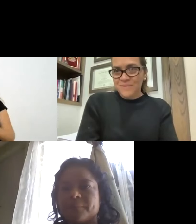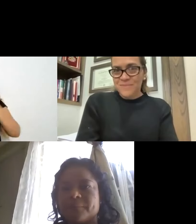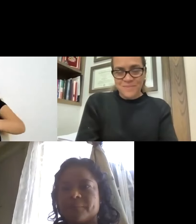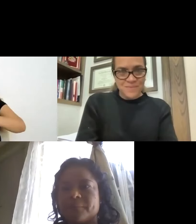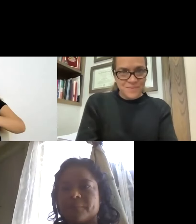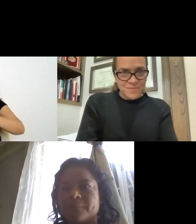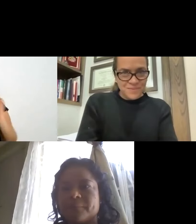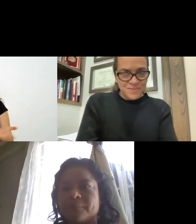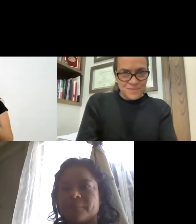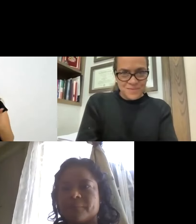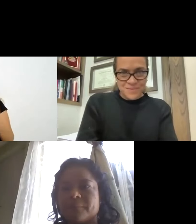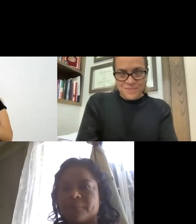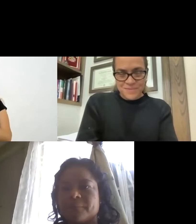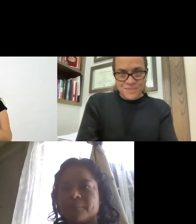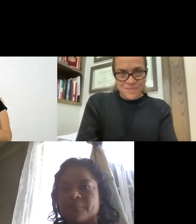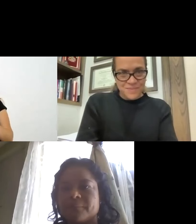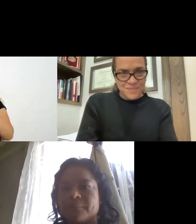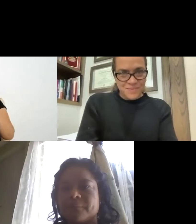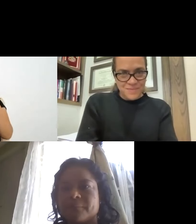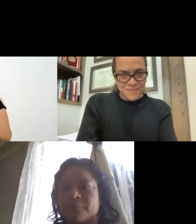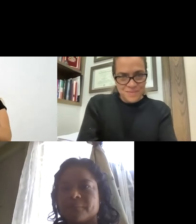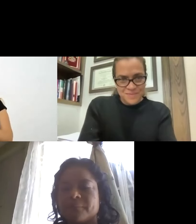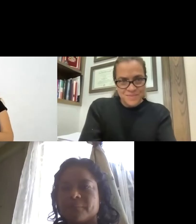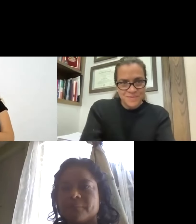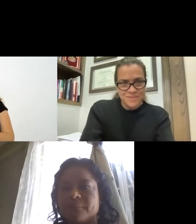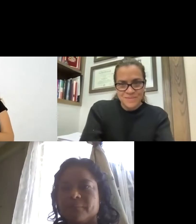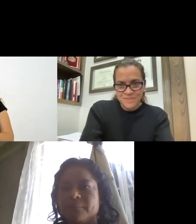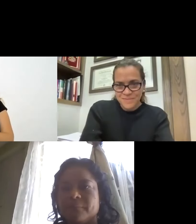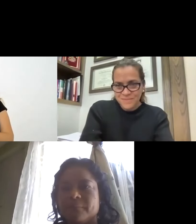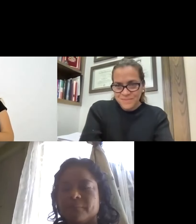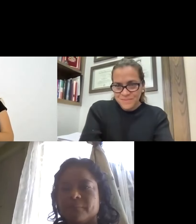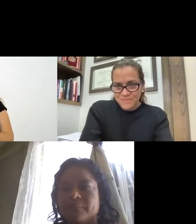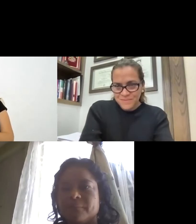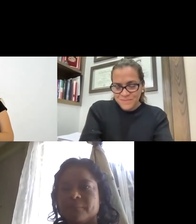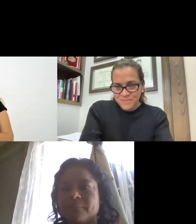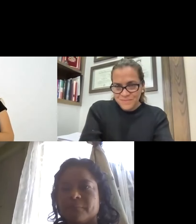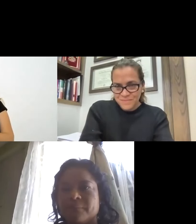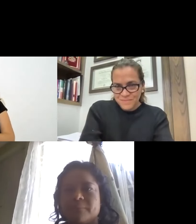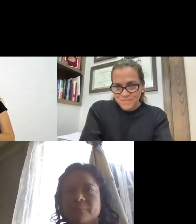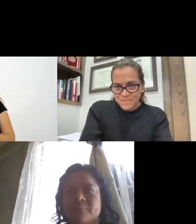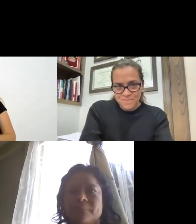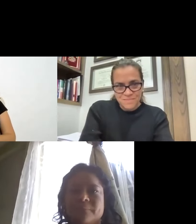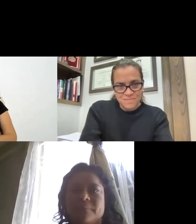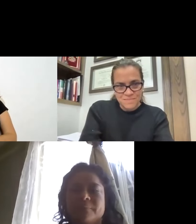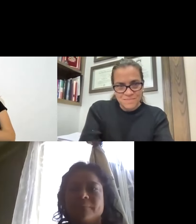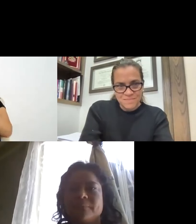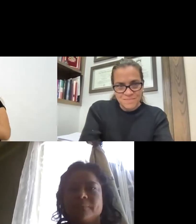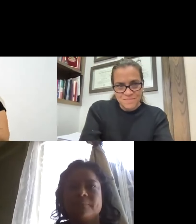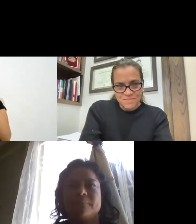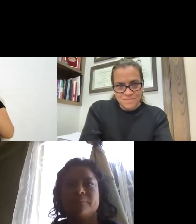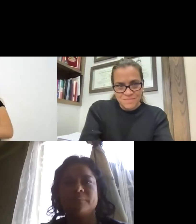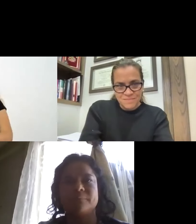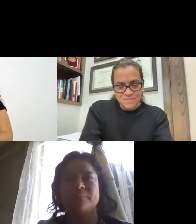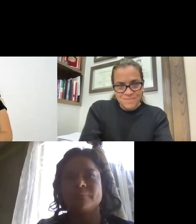antes de ceder los micrófonos a la licenciada Cecilia Cajiga, sí quisiera platicarles unas líneas